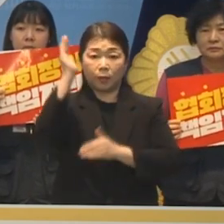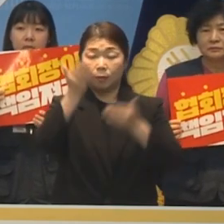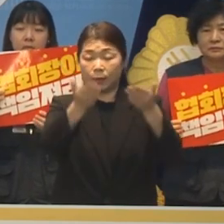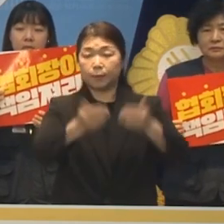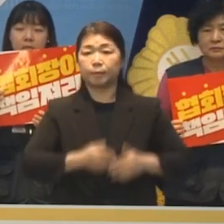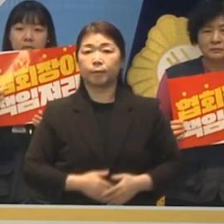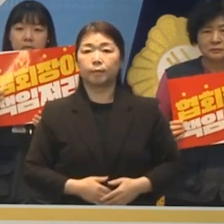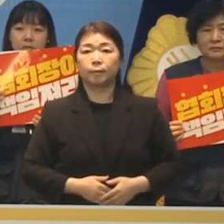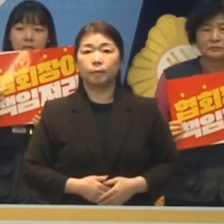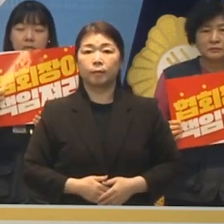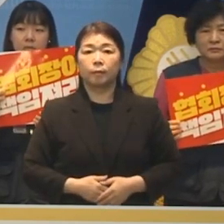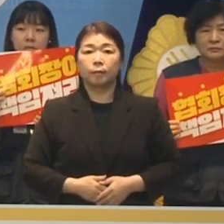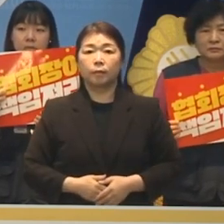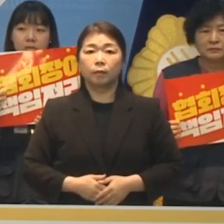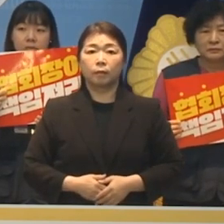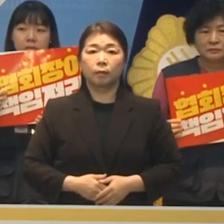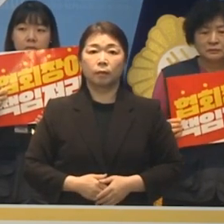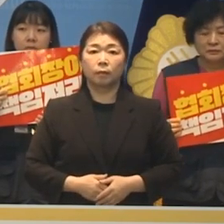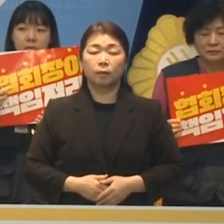낭독하겠습니다.